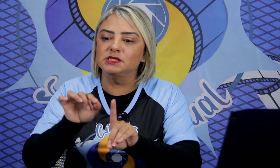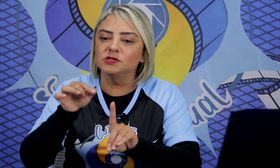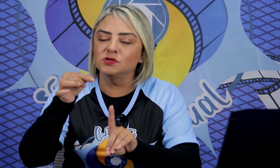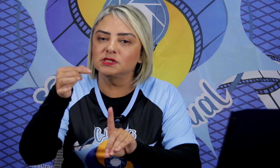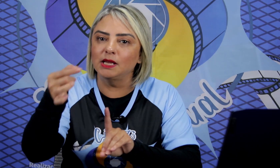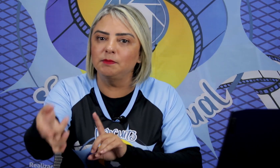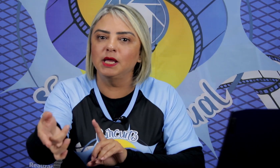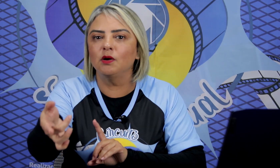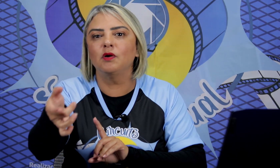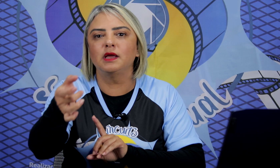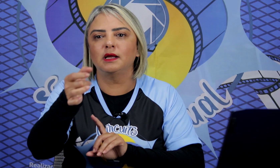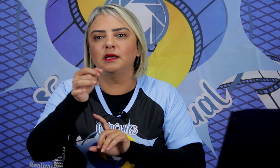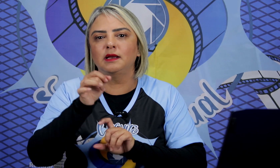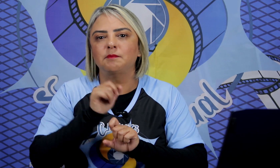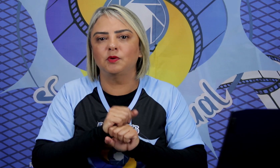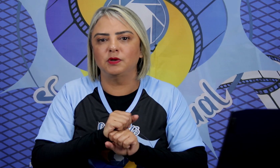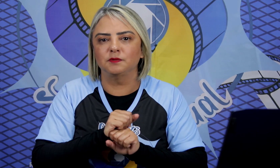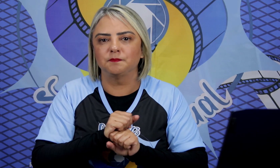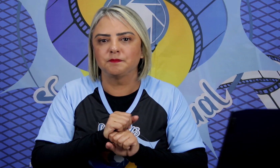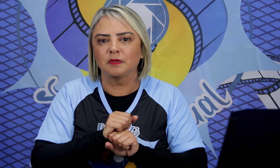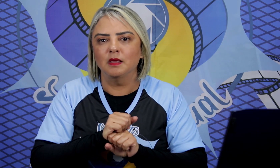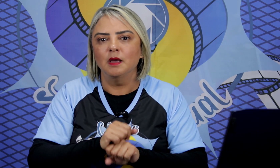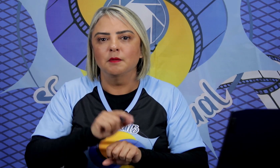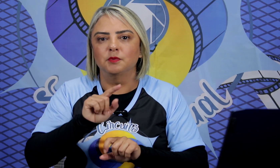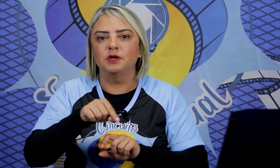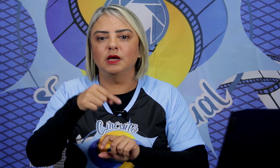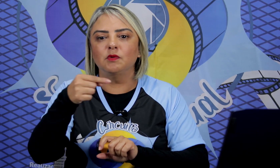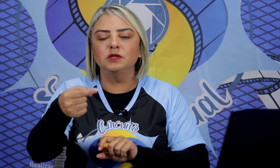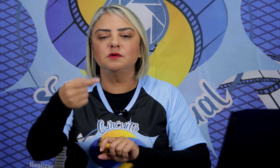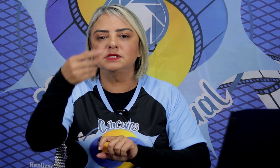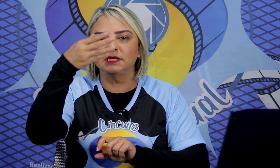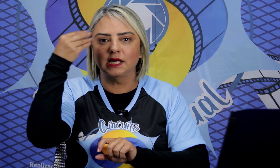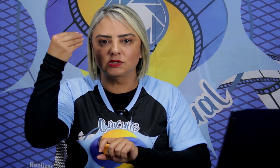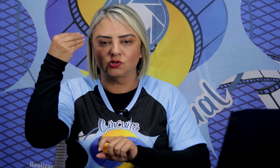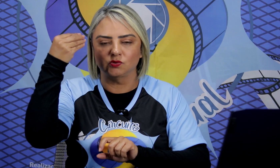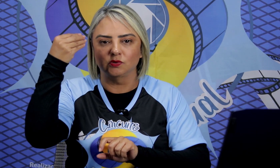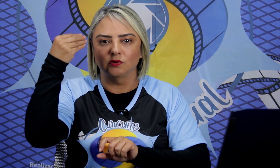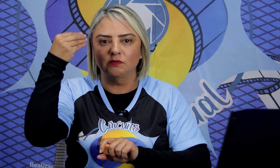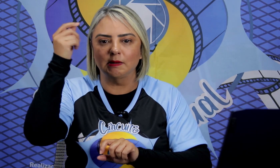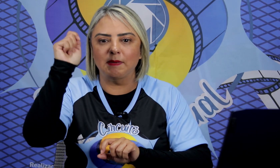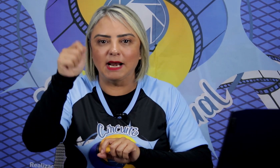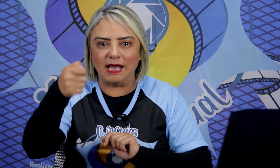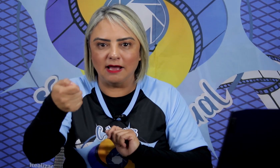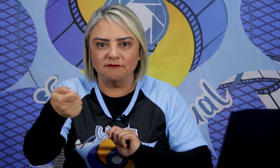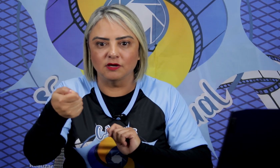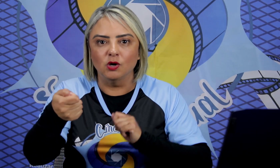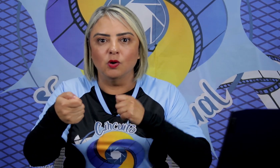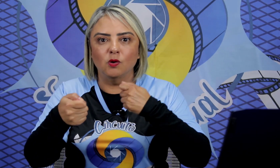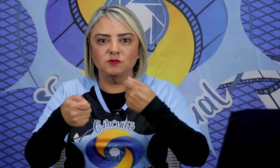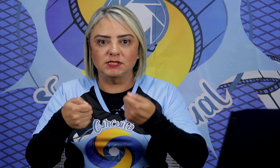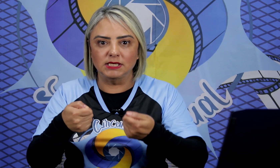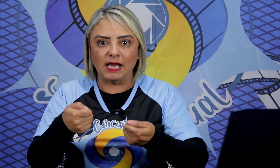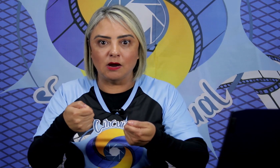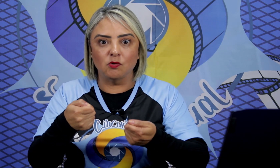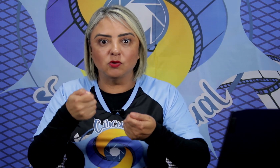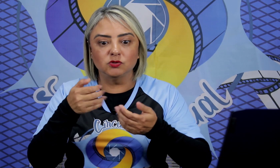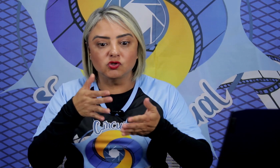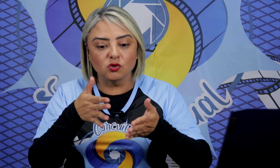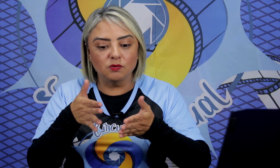preciso sempre recorrer àquele apoio. Porque quando eu esqueço uma palavra ou um sinal, ou quando eu estou indo